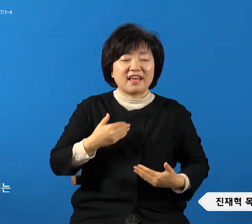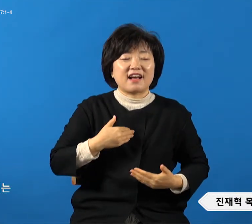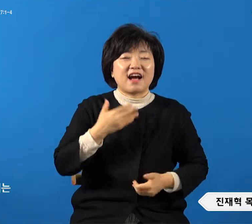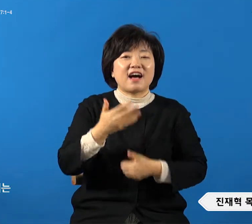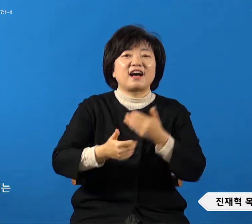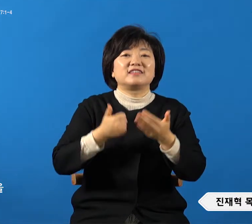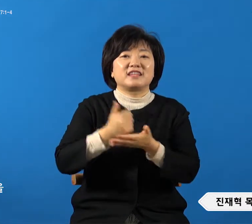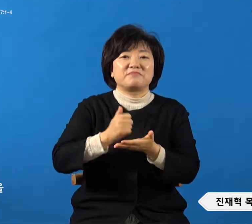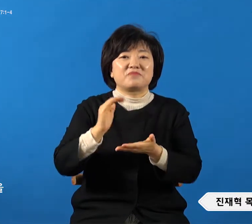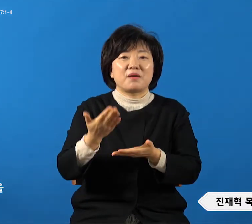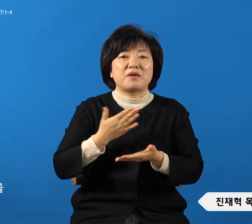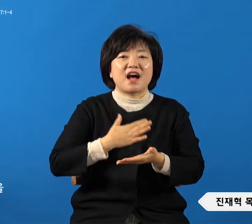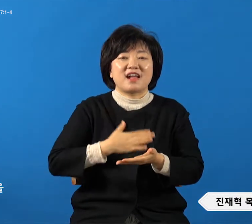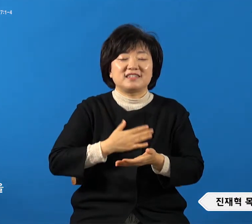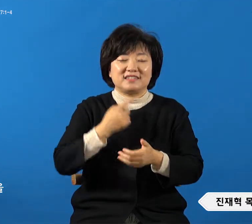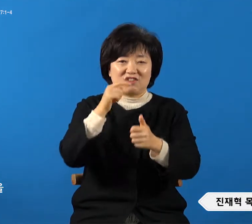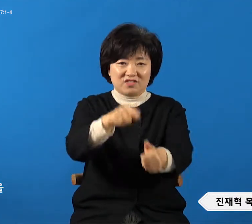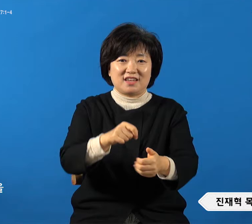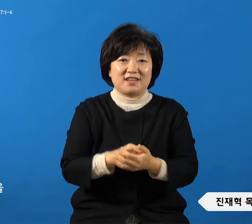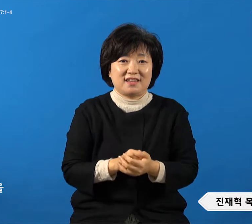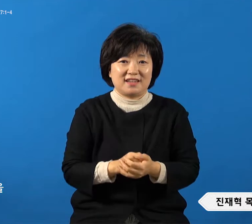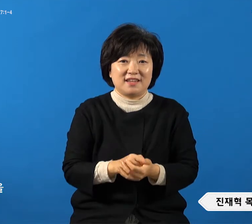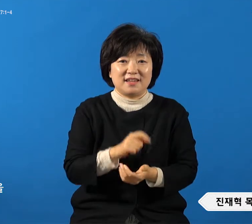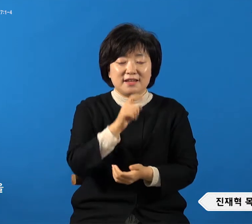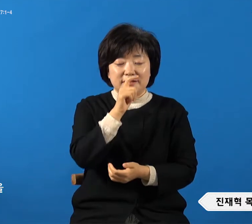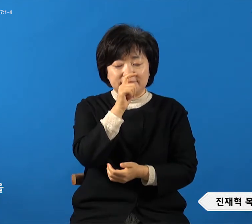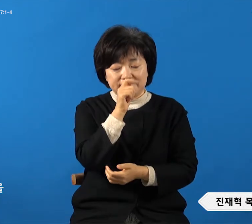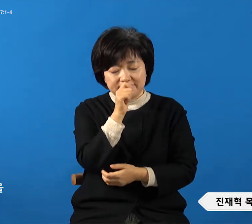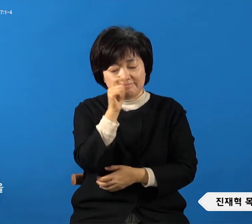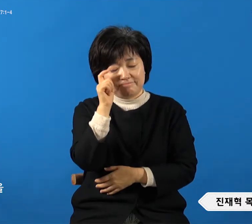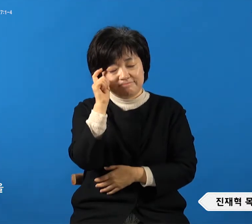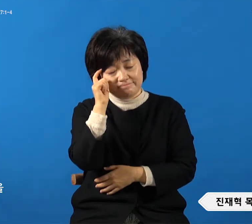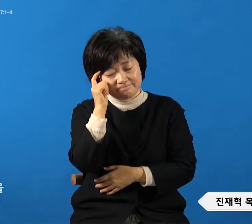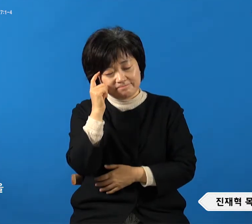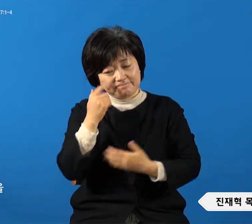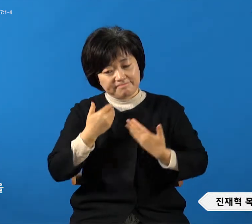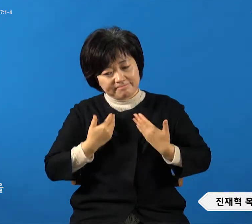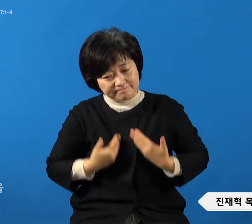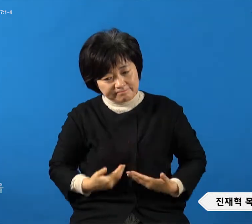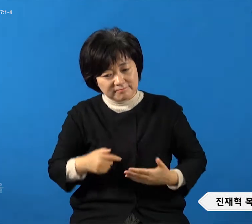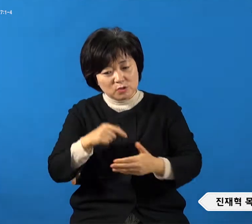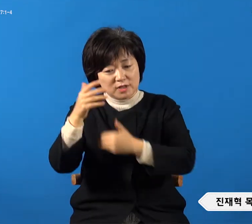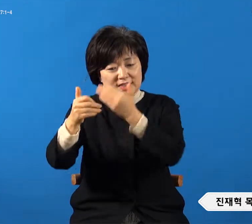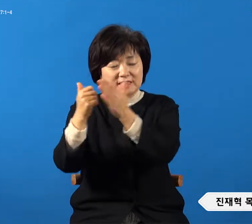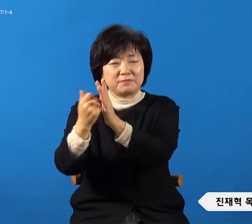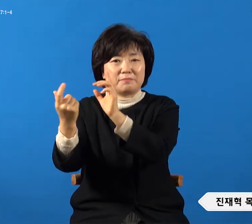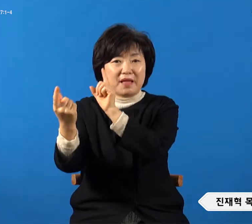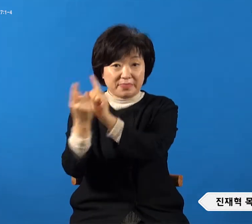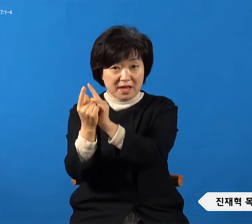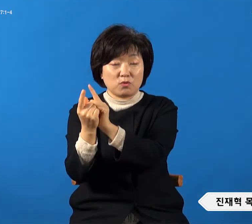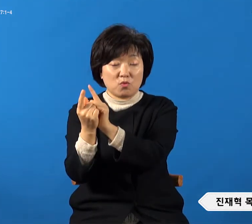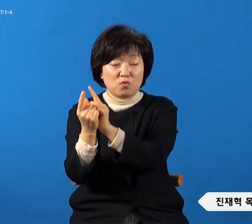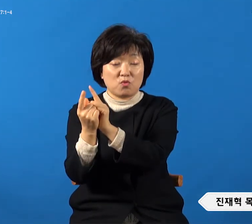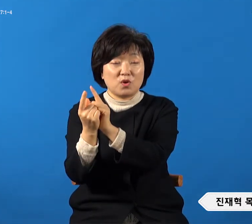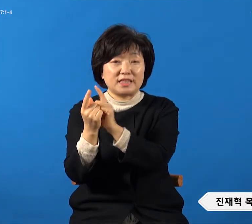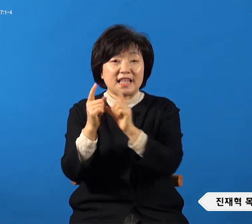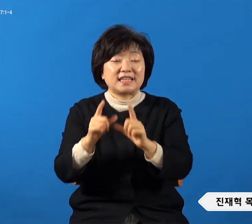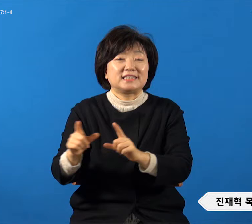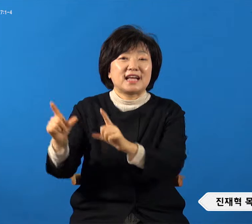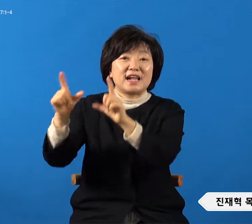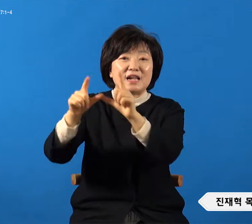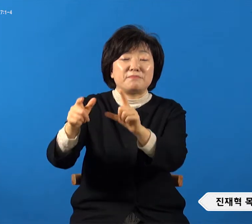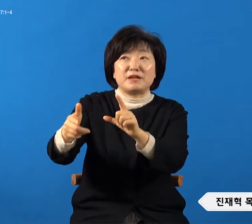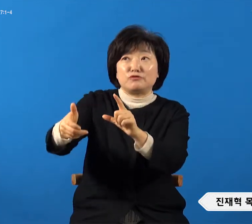됨을 알지어다. 침묵과 묵상을 통해 하나님을 만나고 내 삶의 주관자